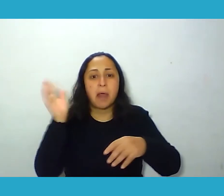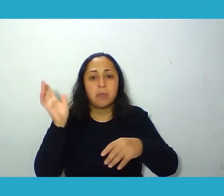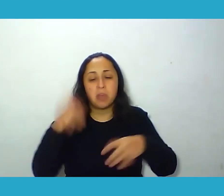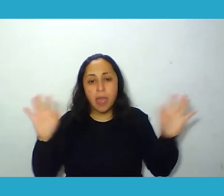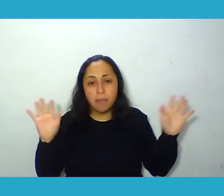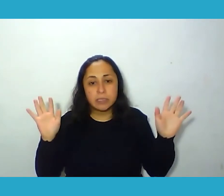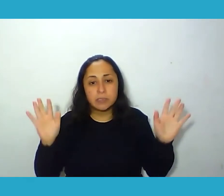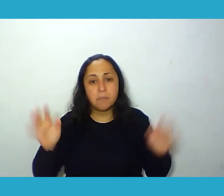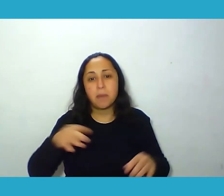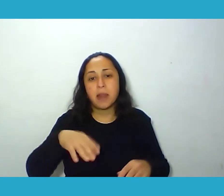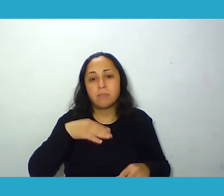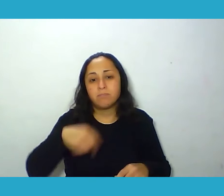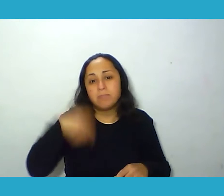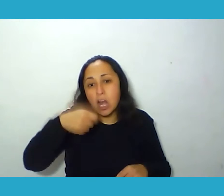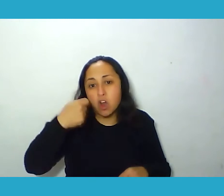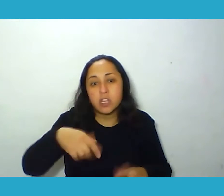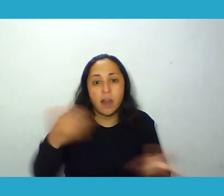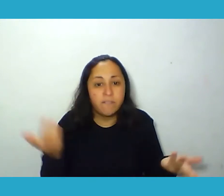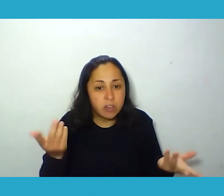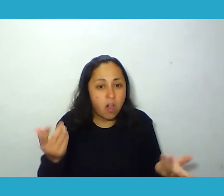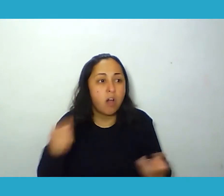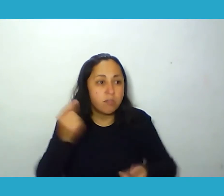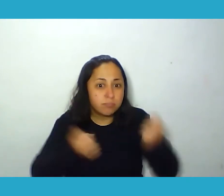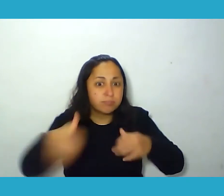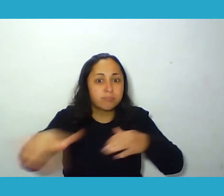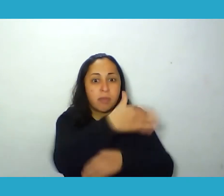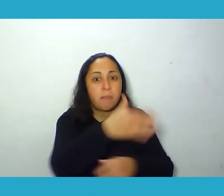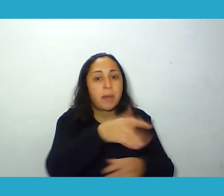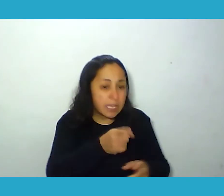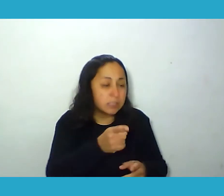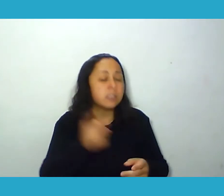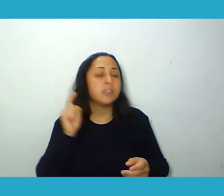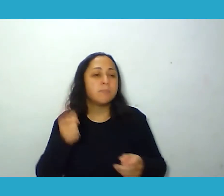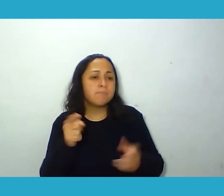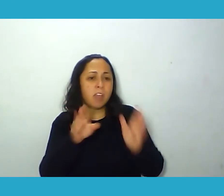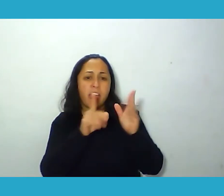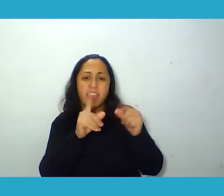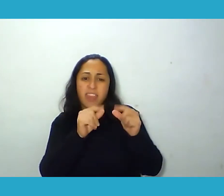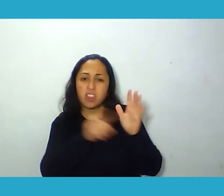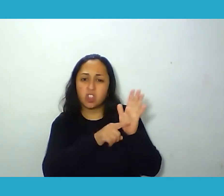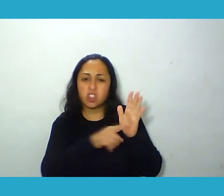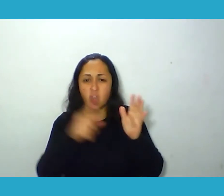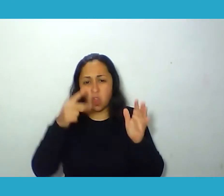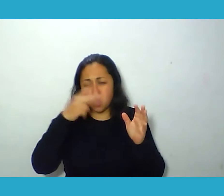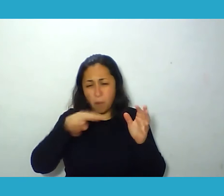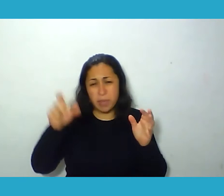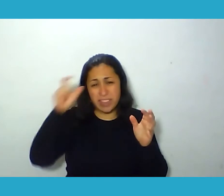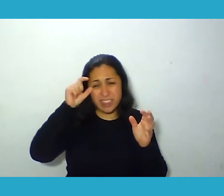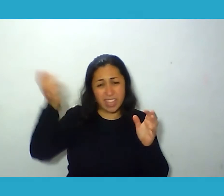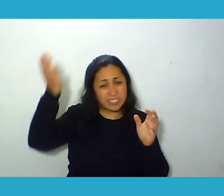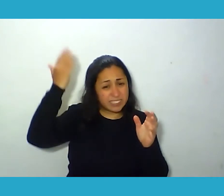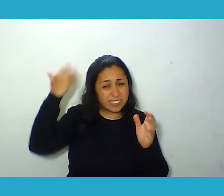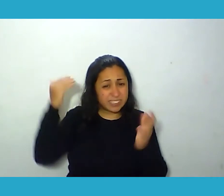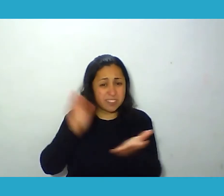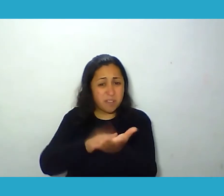narcotráfico. Cuando va a buscar el estudio de impacto ambiental referido a la población, se da con datos del 2010, en datos